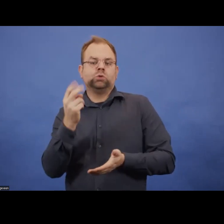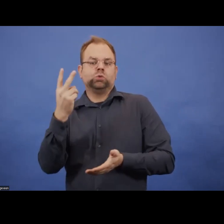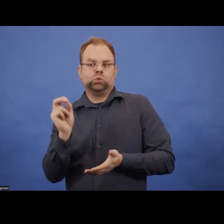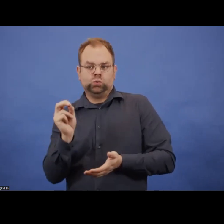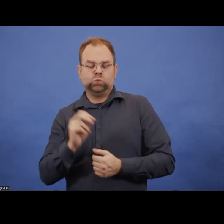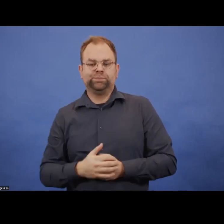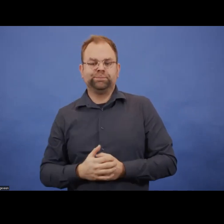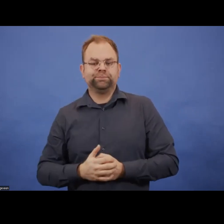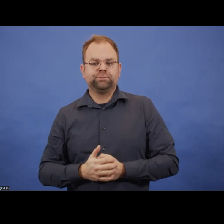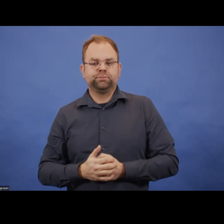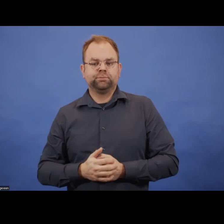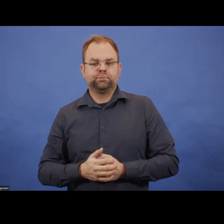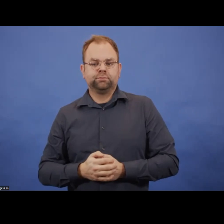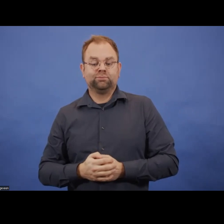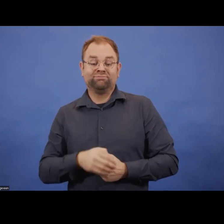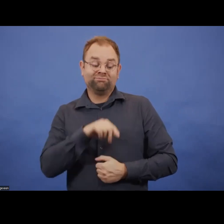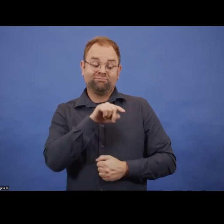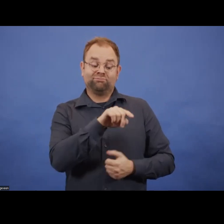del entendimiento era